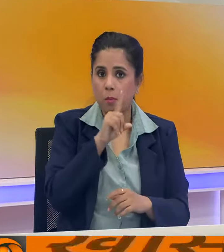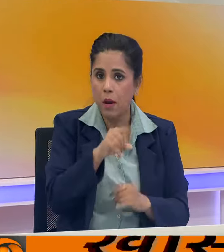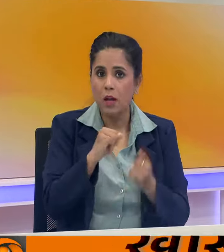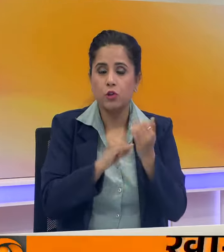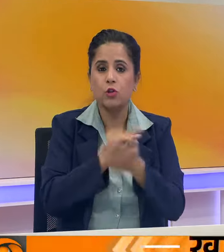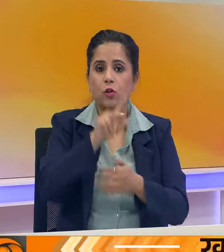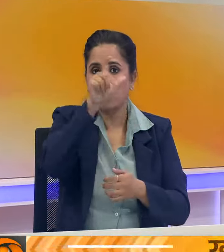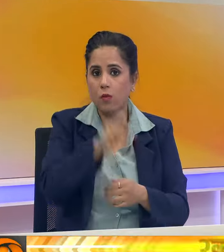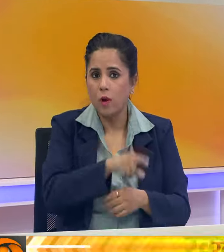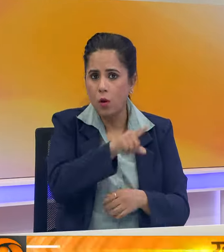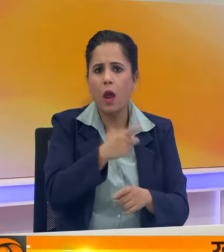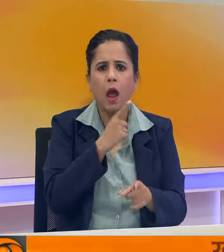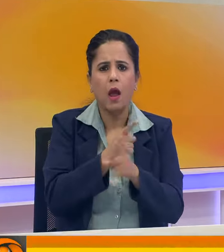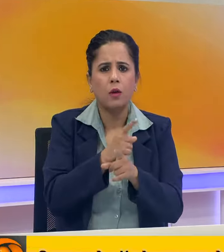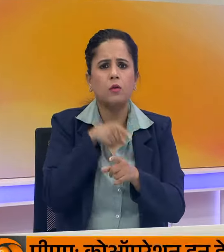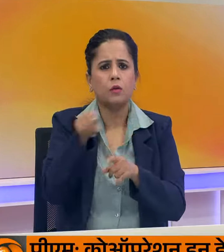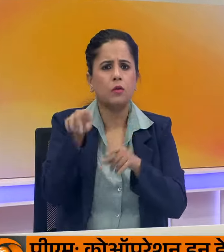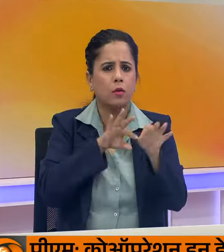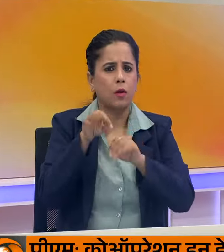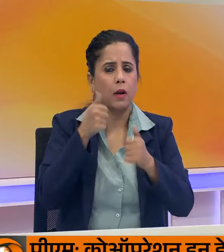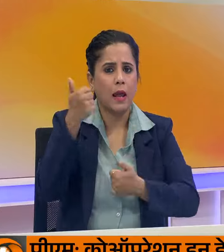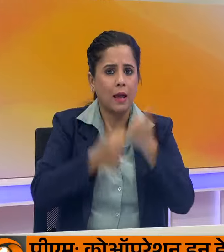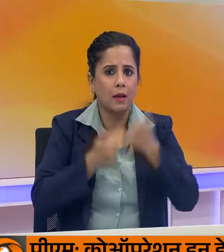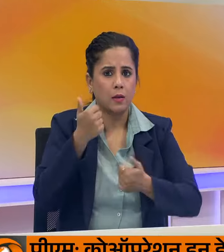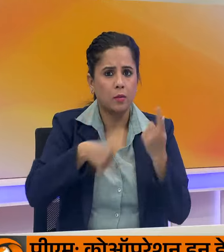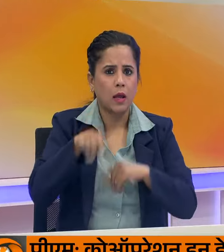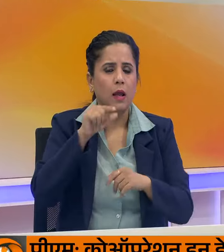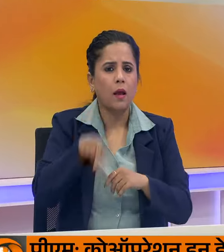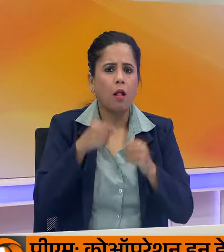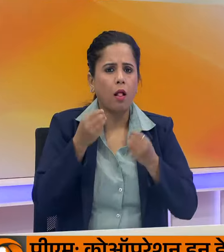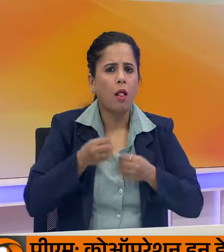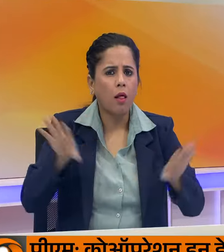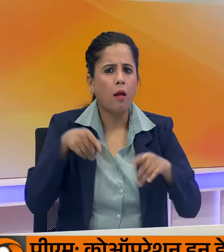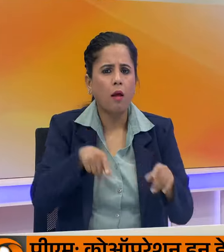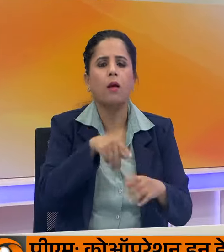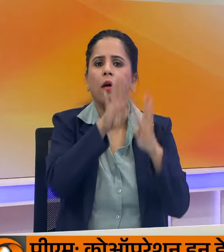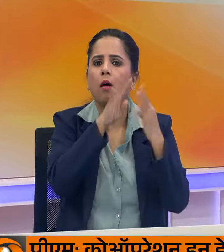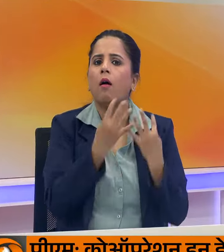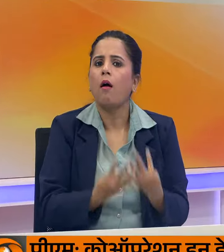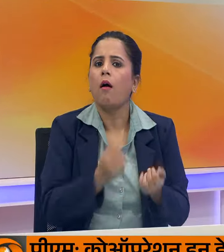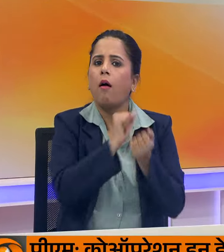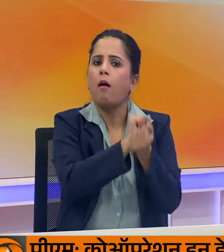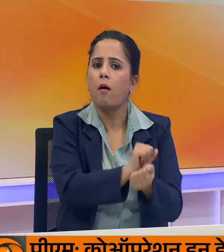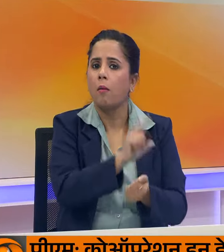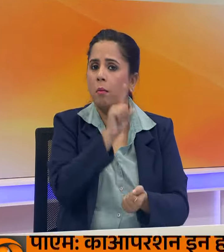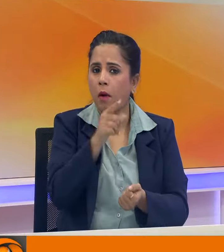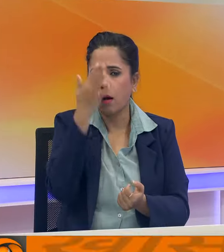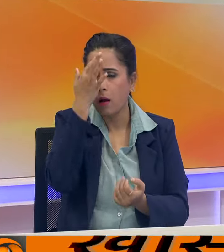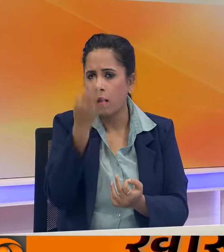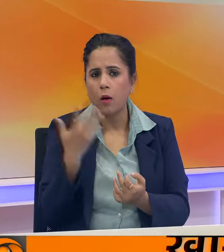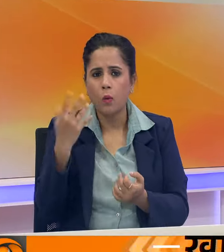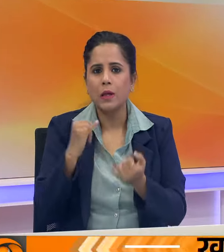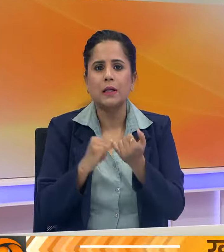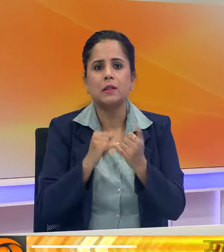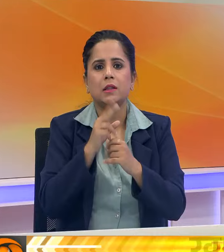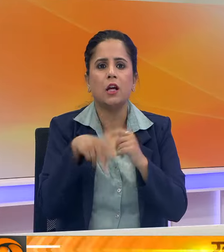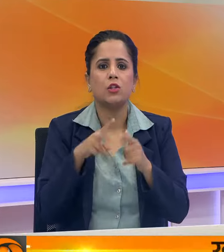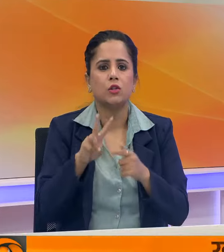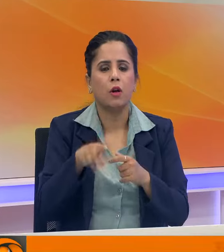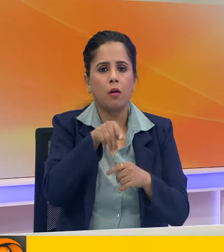शिवकुमार शिक्षक भर्ती परीक्षा पेपर लीक मामले में जेल में बंद है जबकि शातिर संजीव